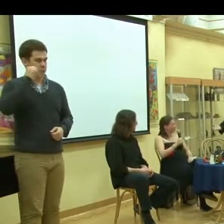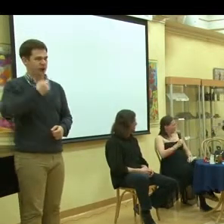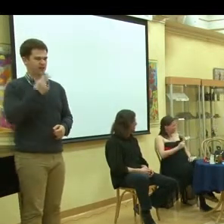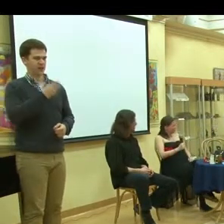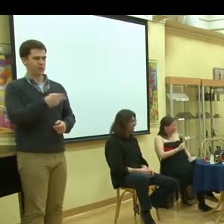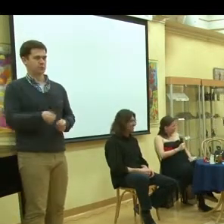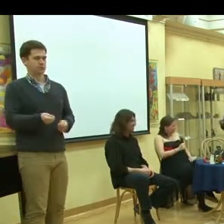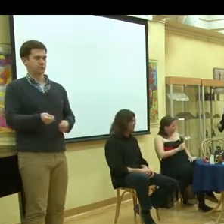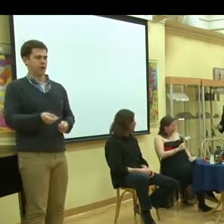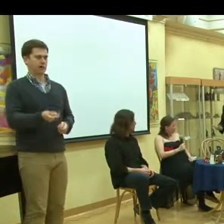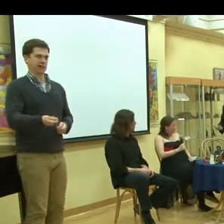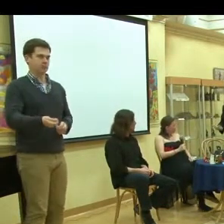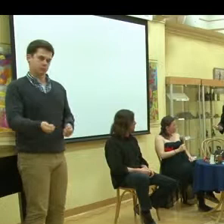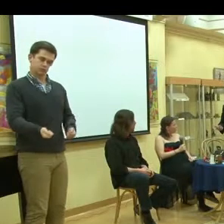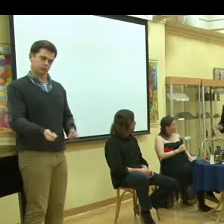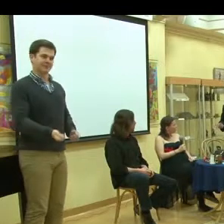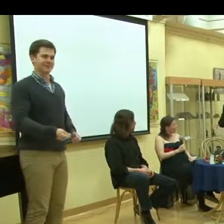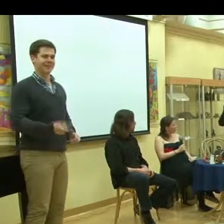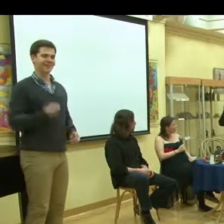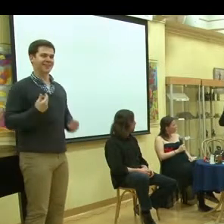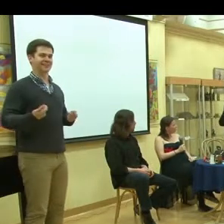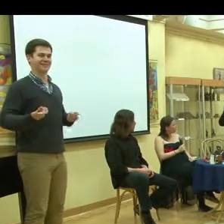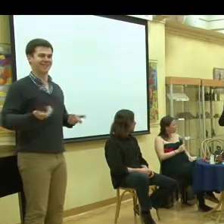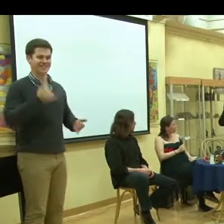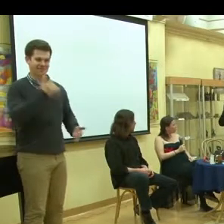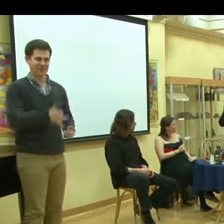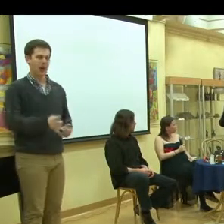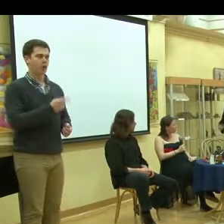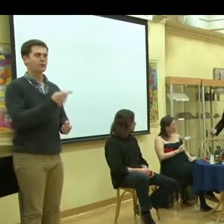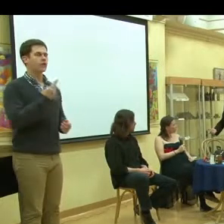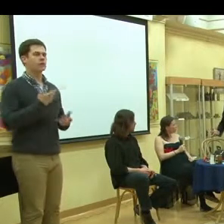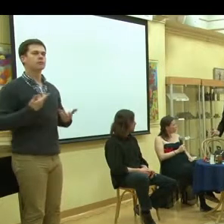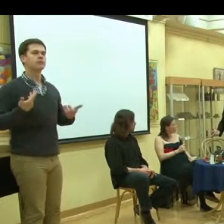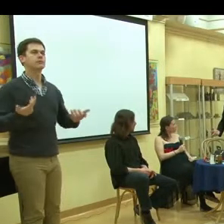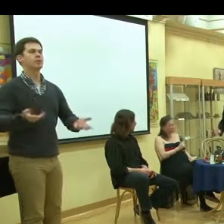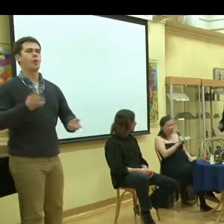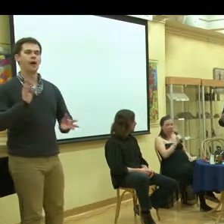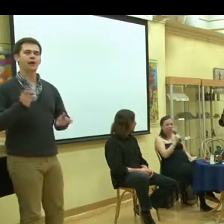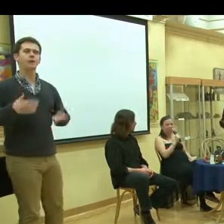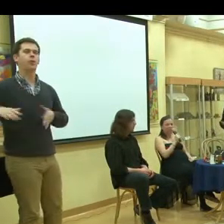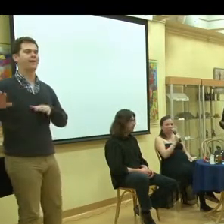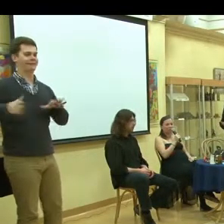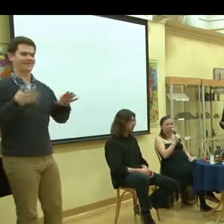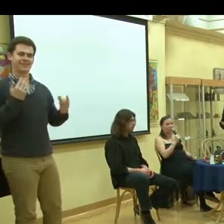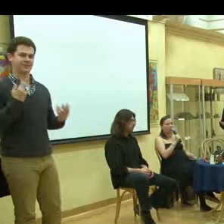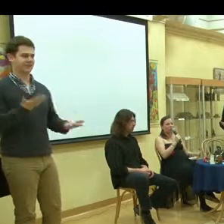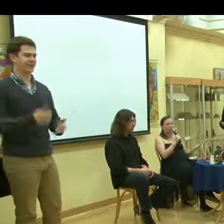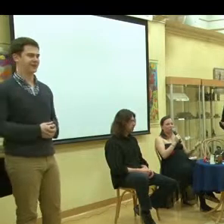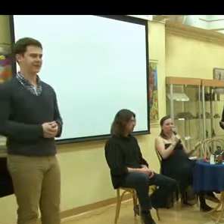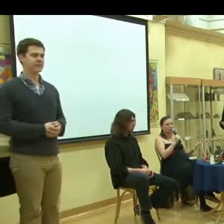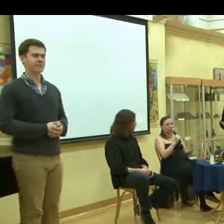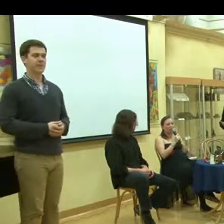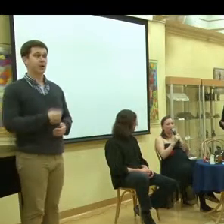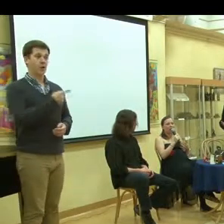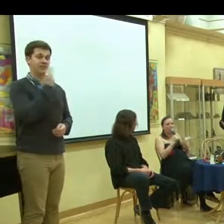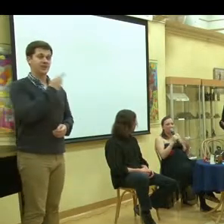Pero una de las cosas que es fundamental en esto es que, por ejemplo, yo creo que el tango lo tengo de quien así. Krystian mówi, że no jakby on